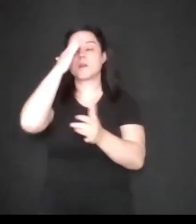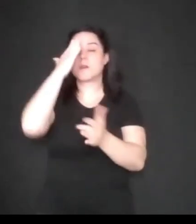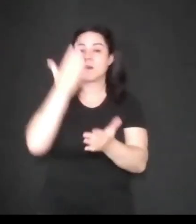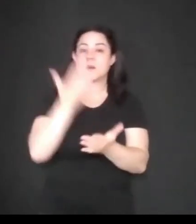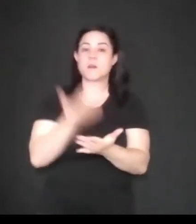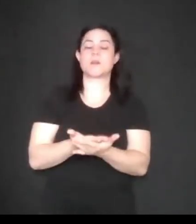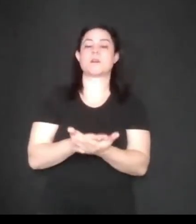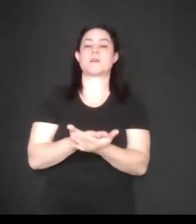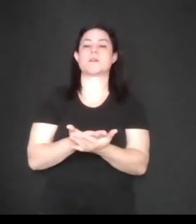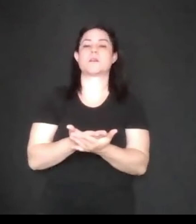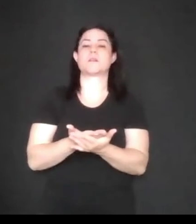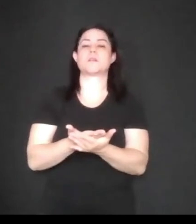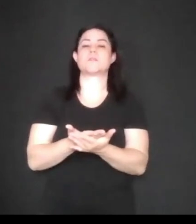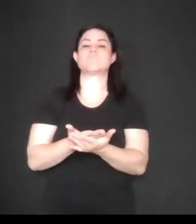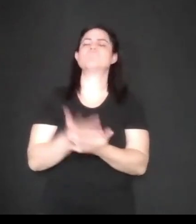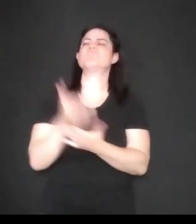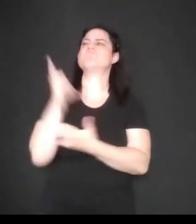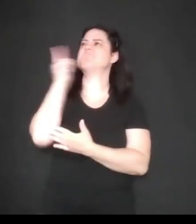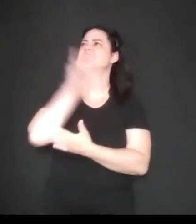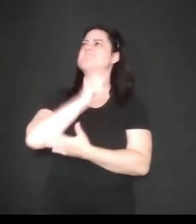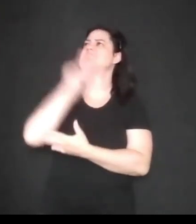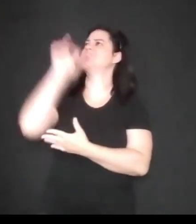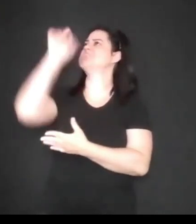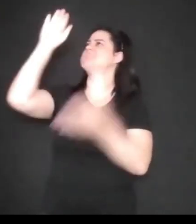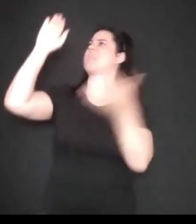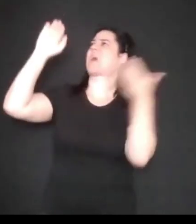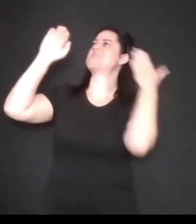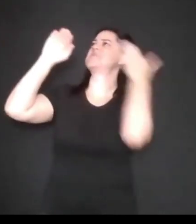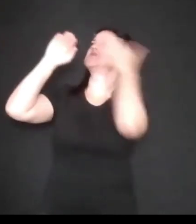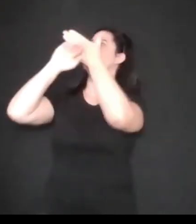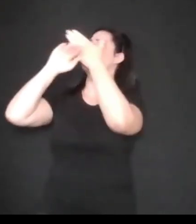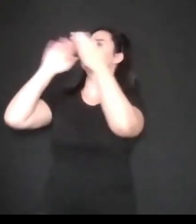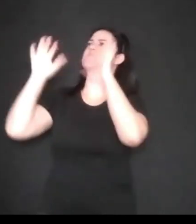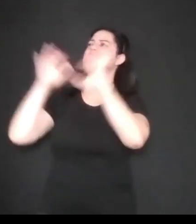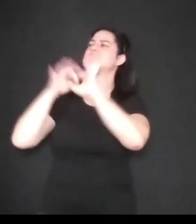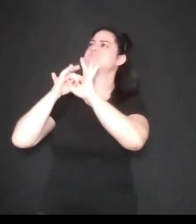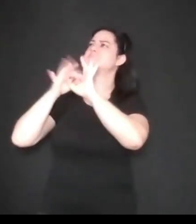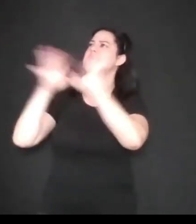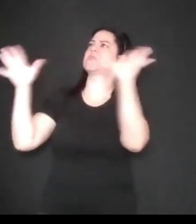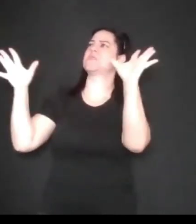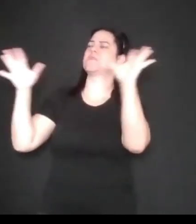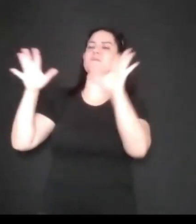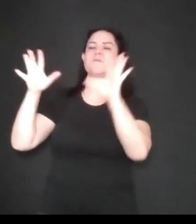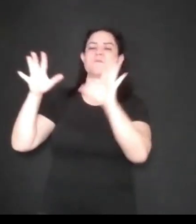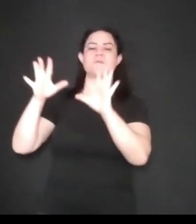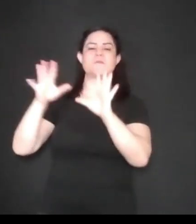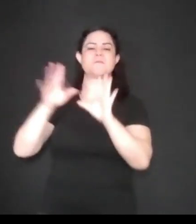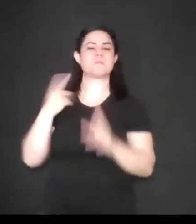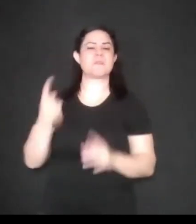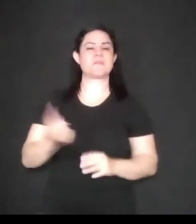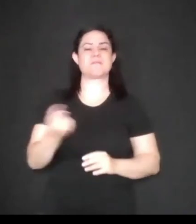tem acesso aberto, ilimitado ao Criador para todo sempre.